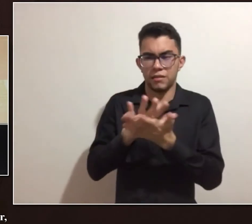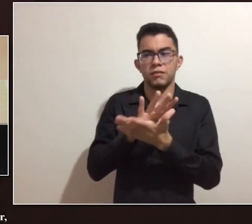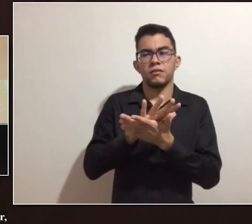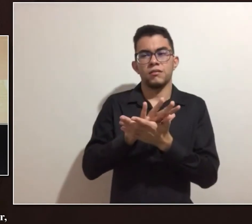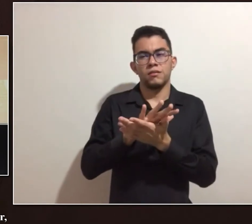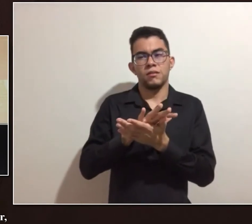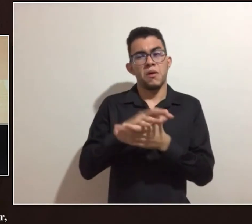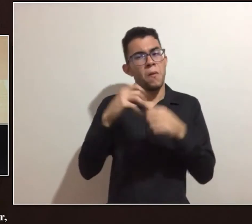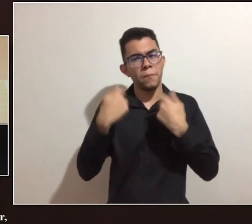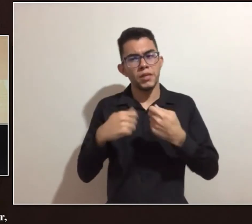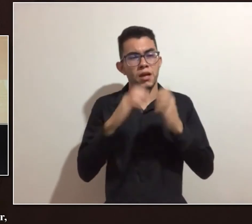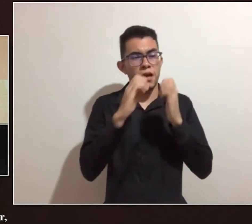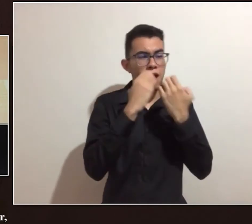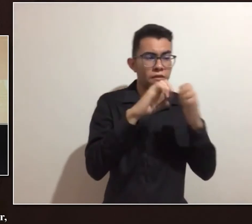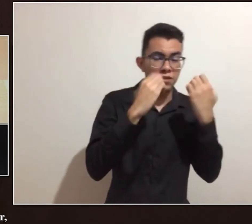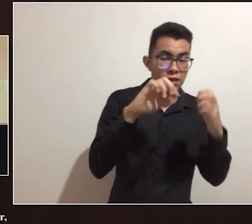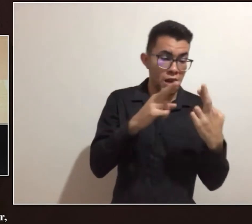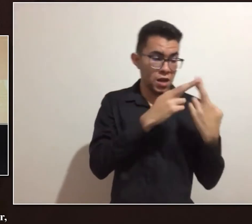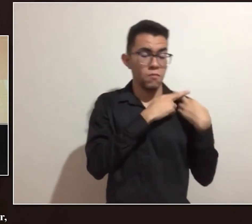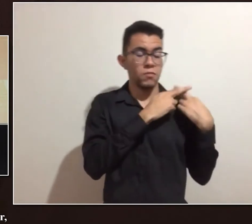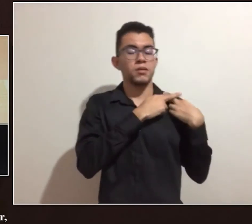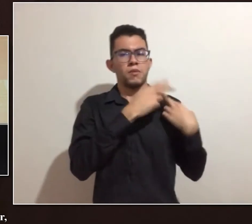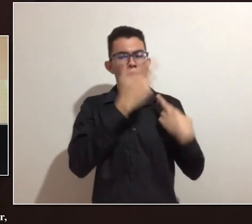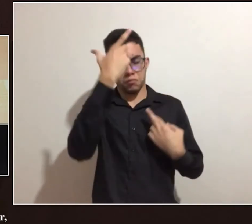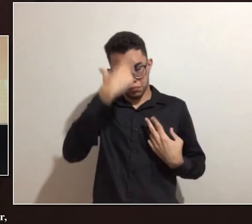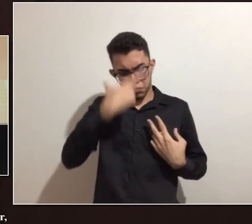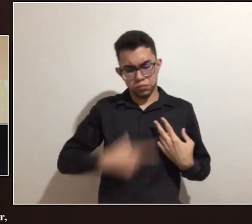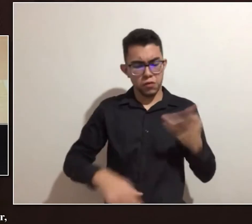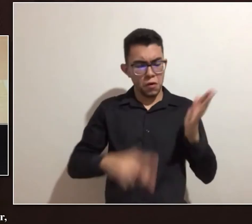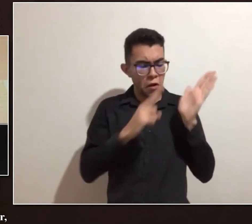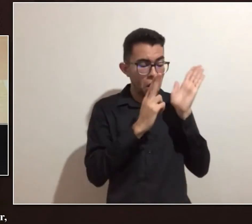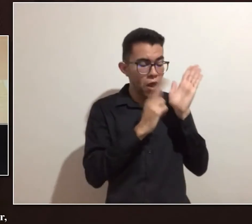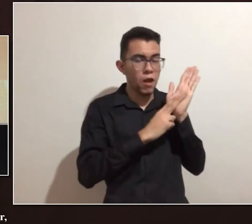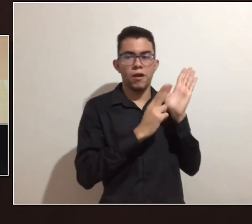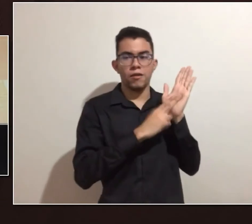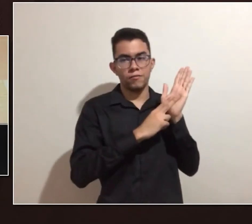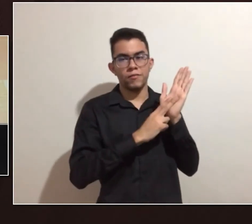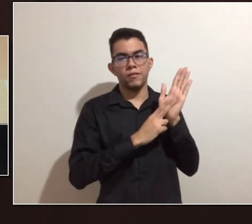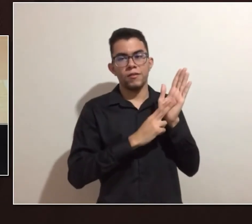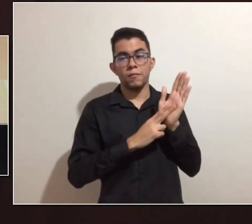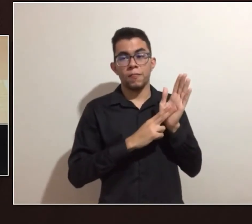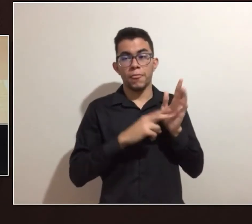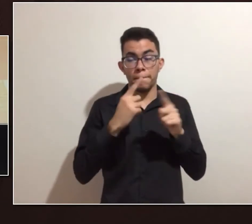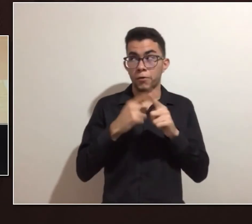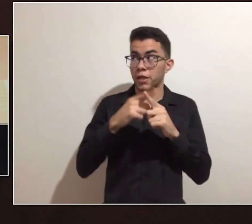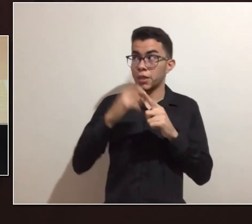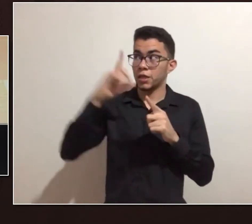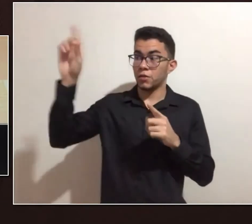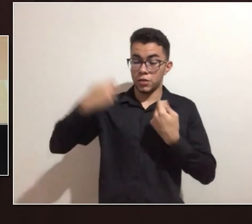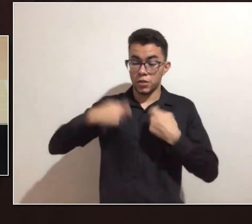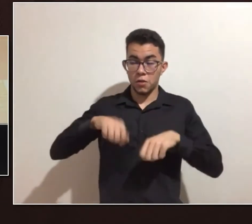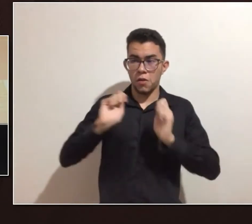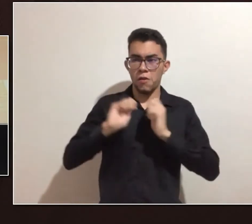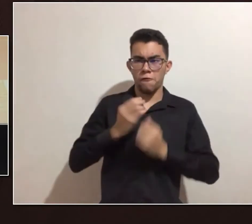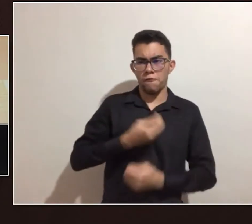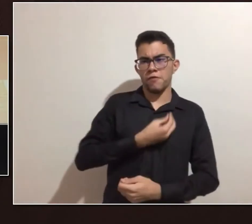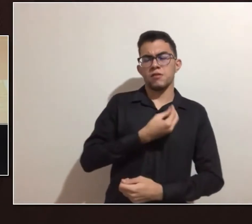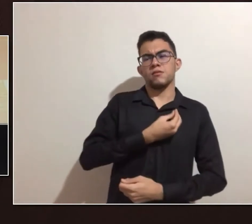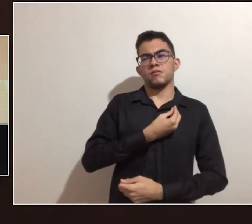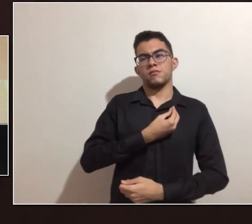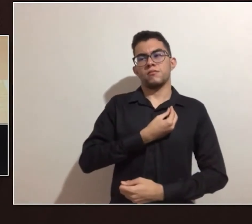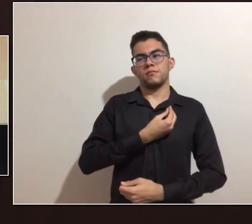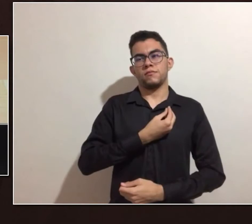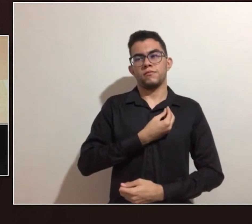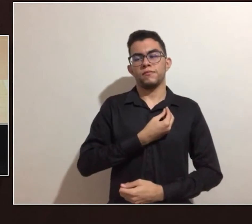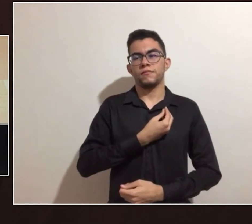está no caráter cristão. Está na vida de Deus que Ele deu para nós, pregar Evangelho. Mas